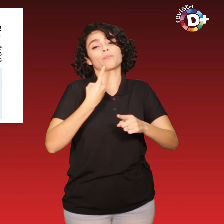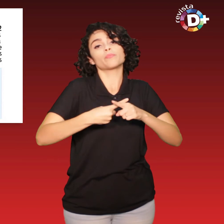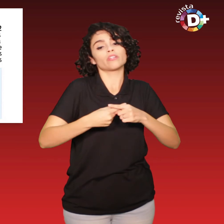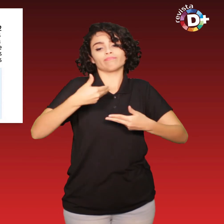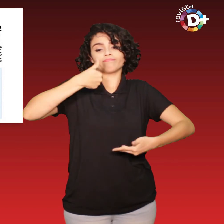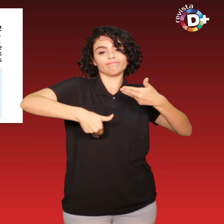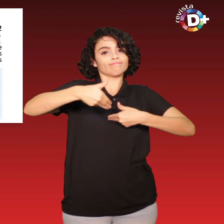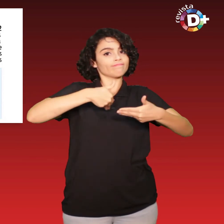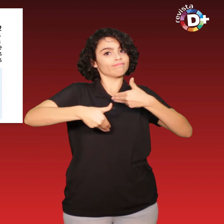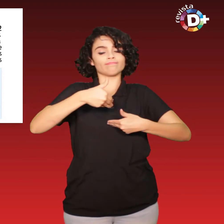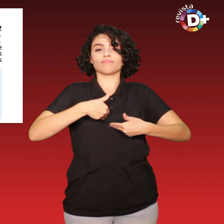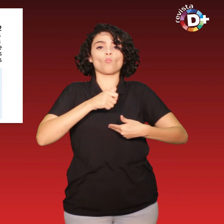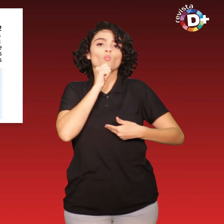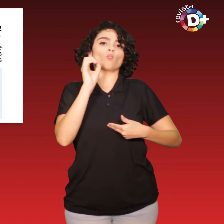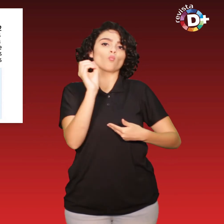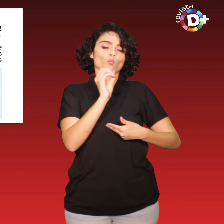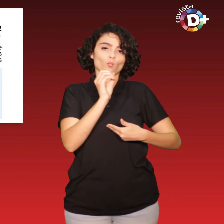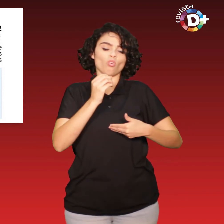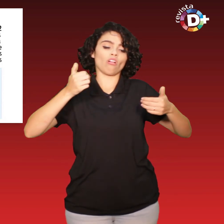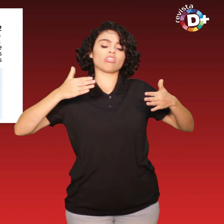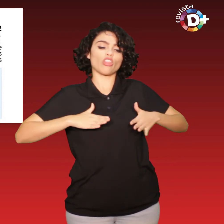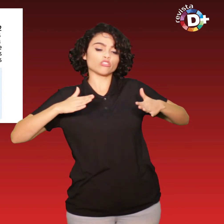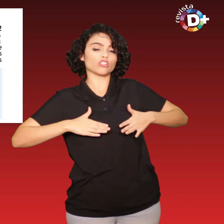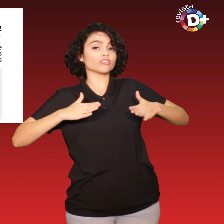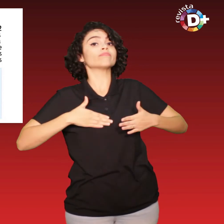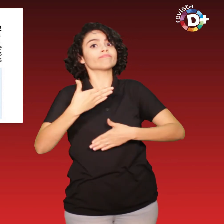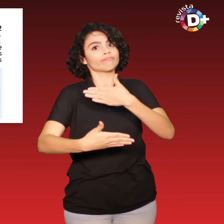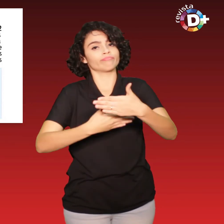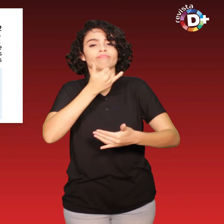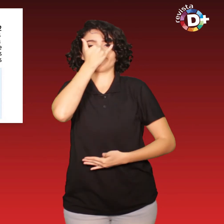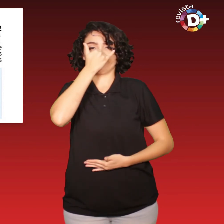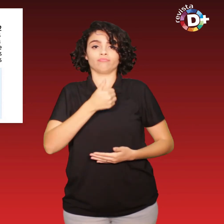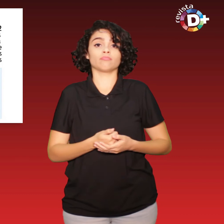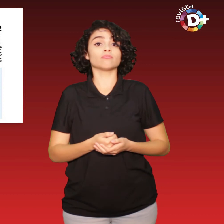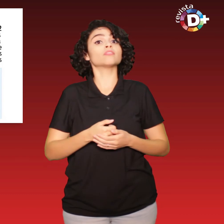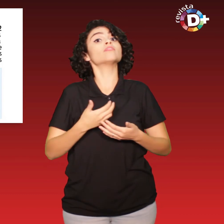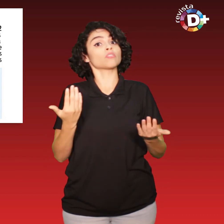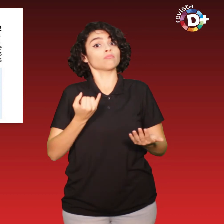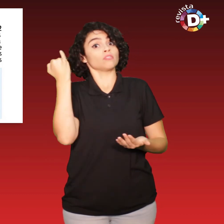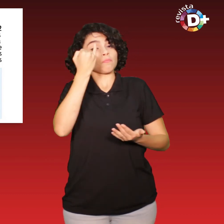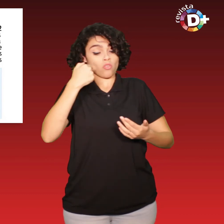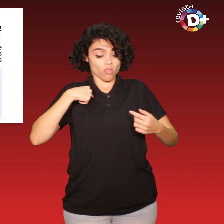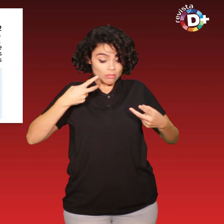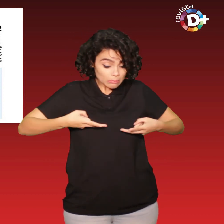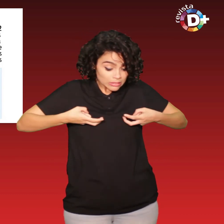por uma diabetes não controlada. Por estas razões, é importante ficar atento aos sintomas e